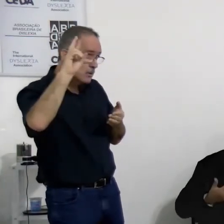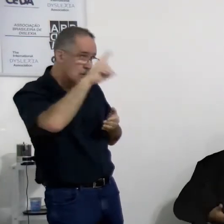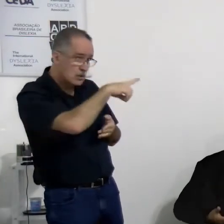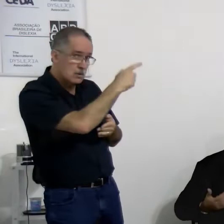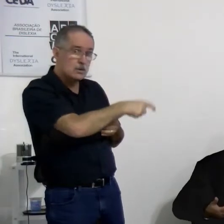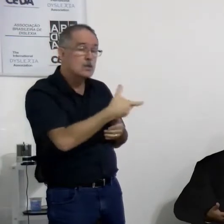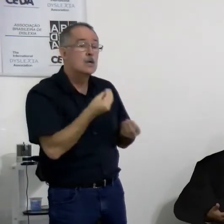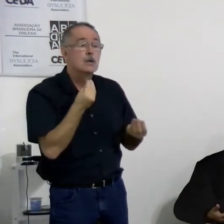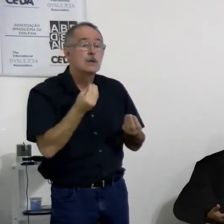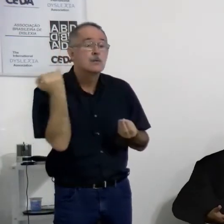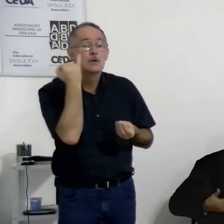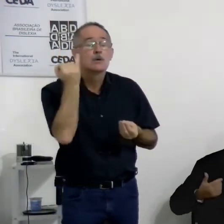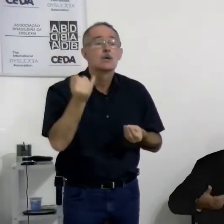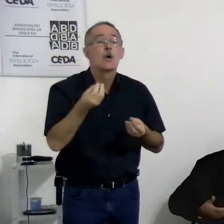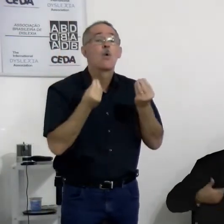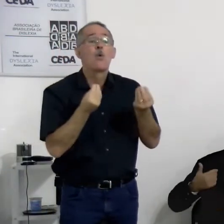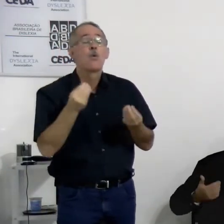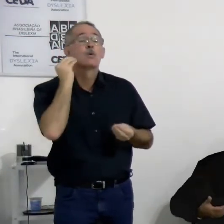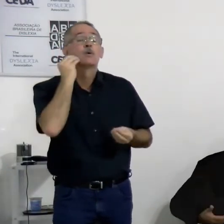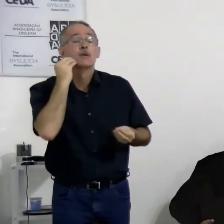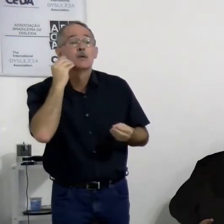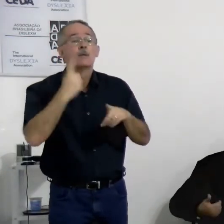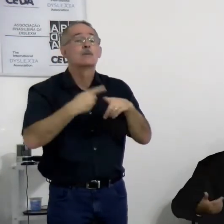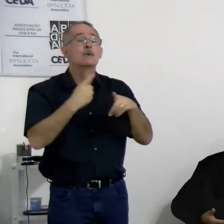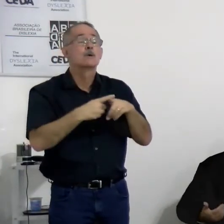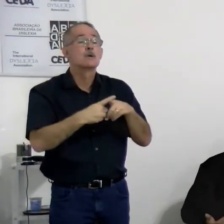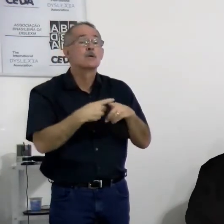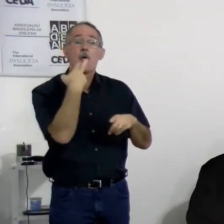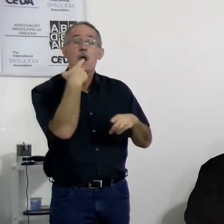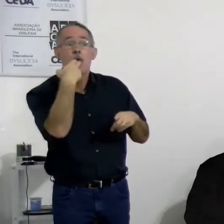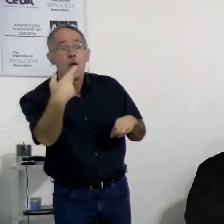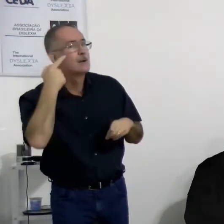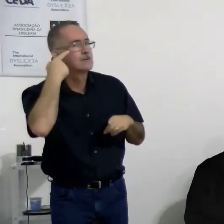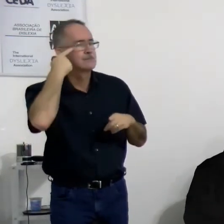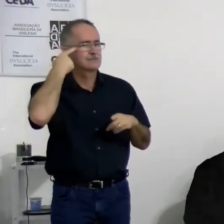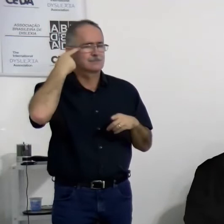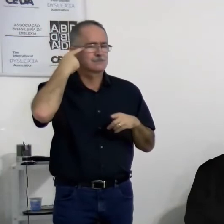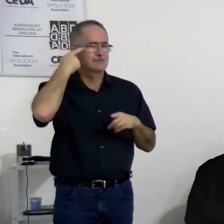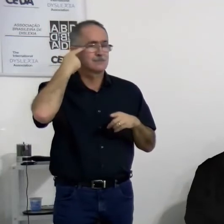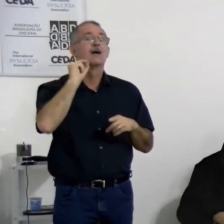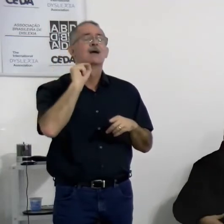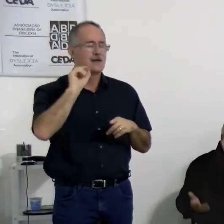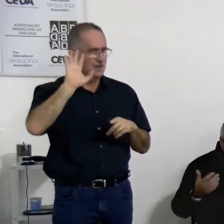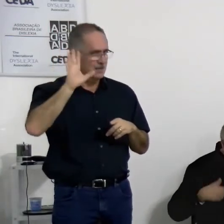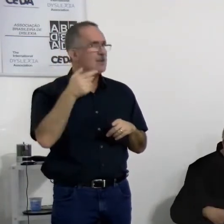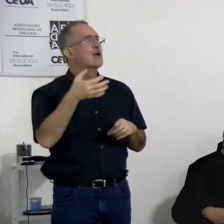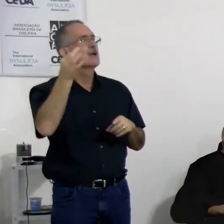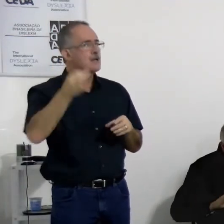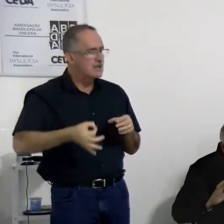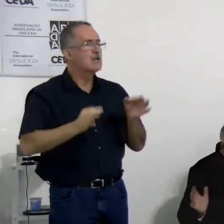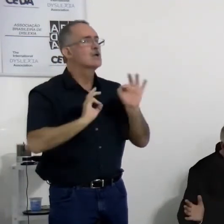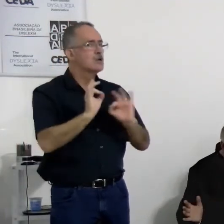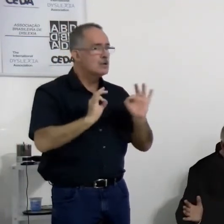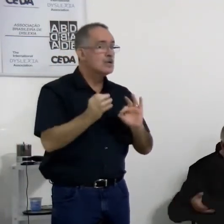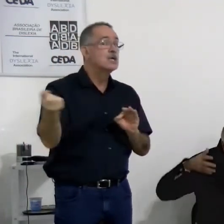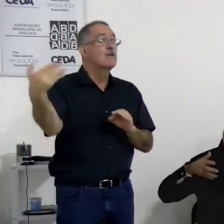importância de desenvolver testes para a língua, o idioma japonês. E foi o que ele fez. Ou seja, quando vem um paciente